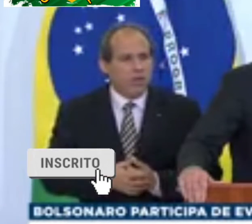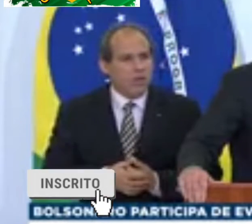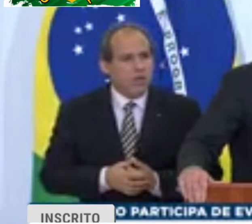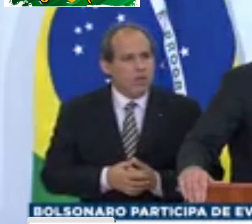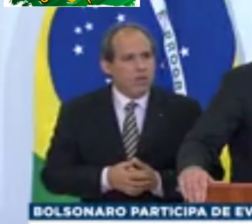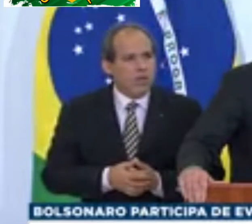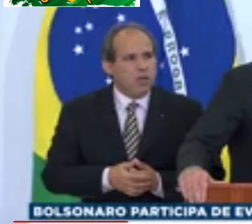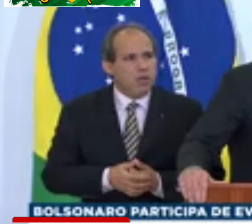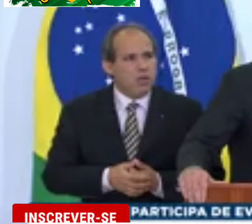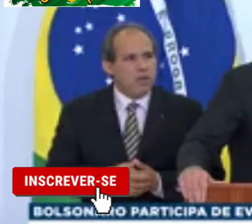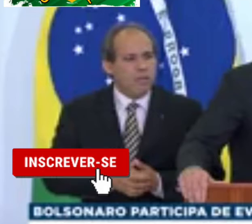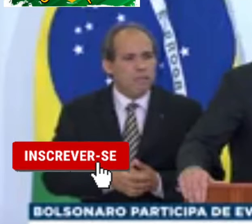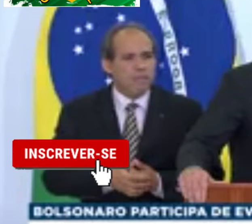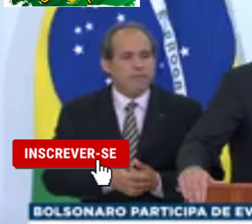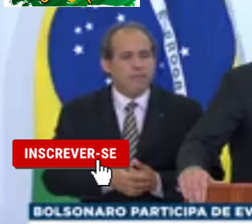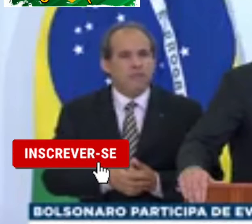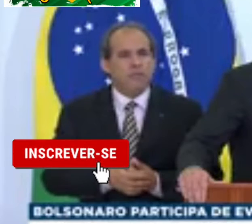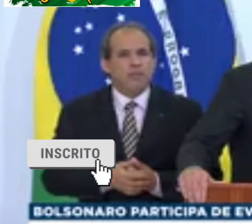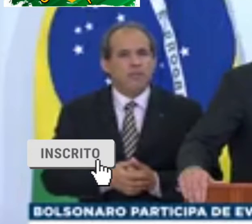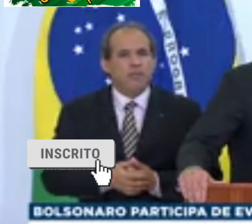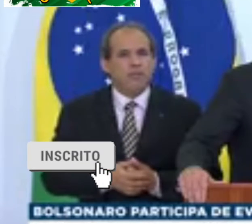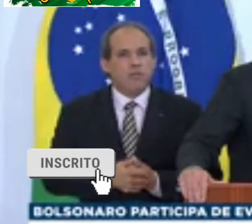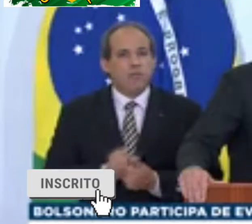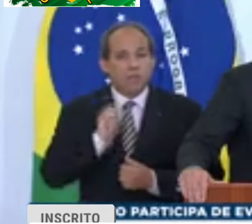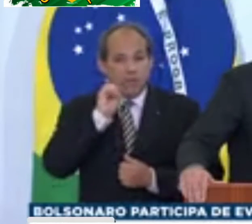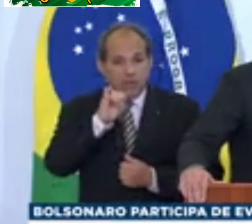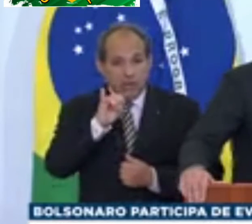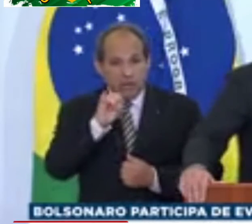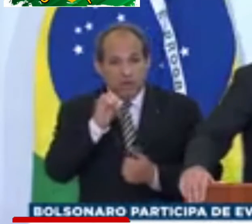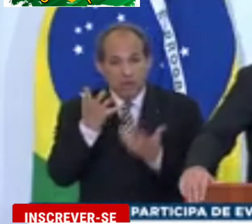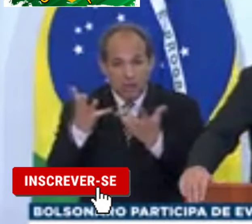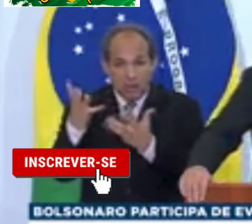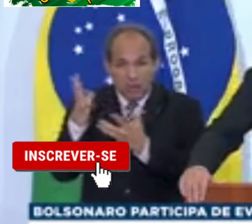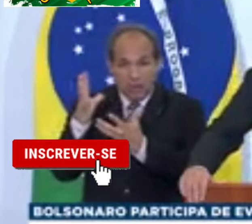a não ser aquele que queira se entregar